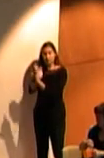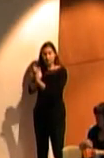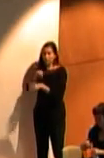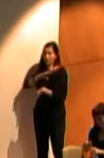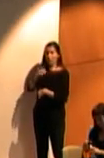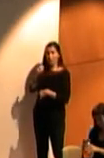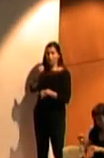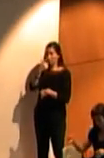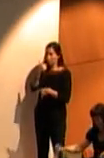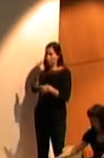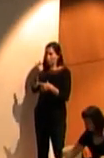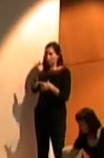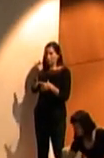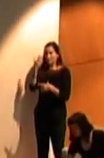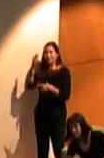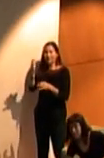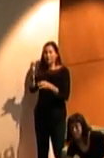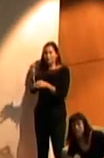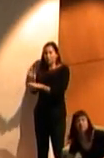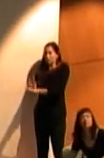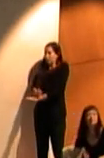l'hypersensorialité ou l'hypersensibilité à des espaces